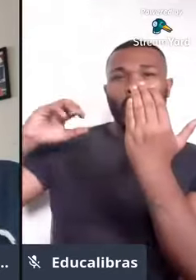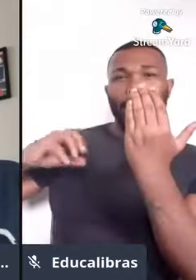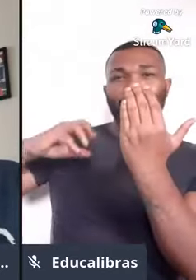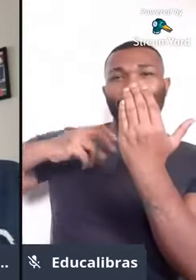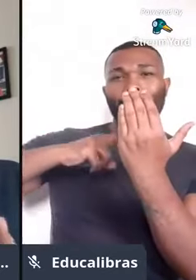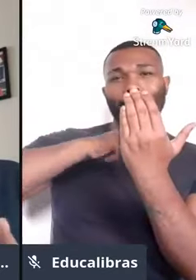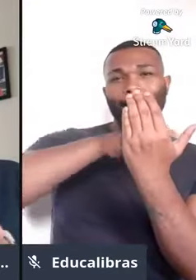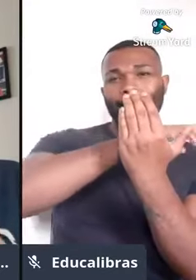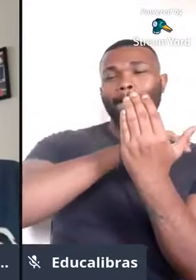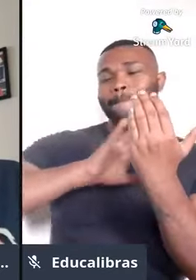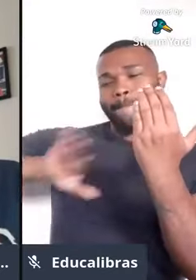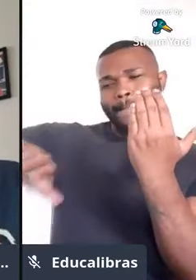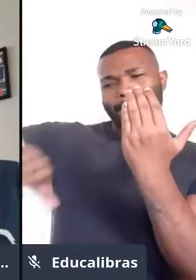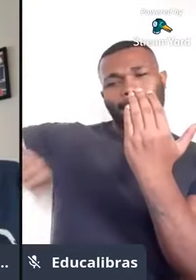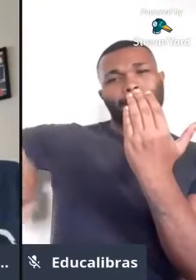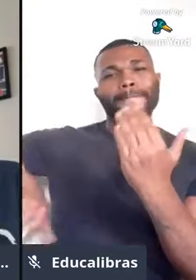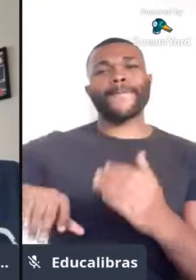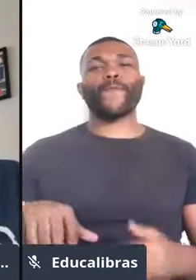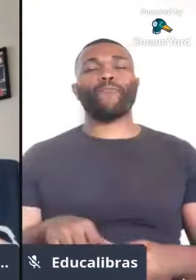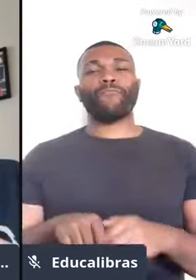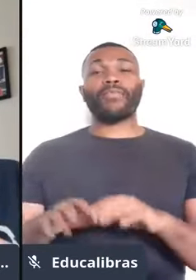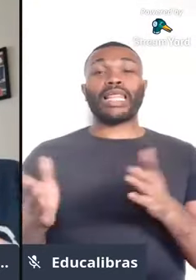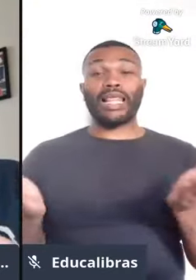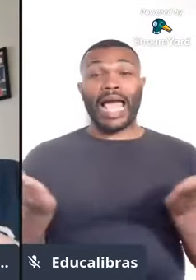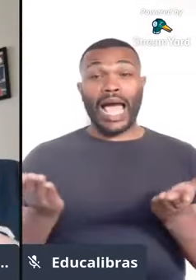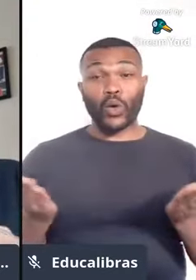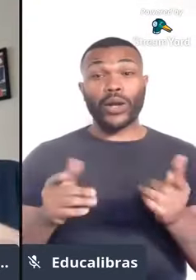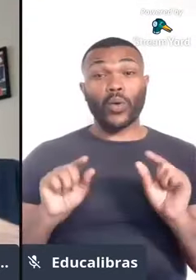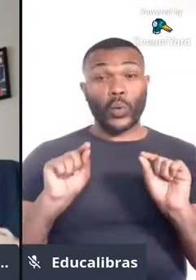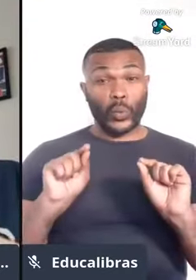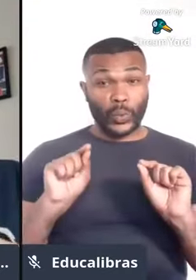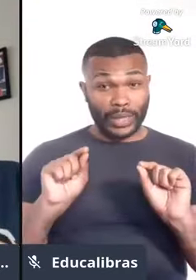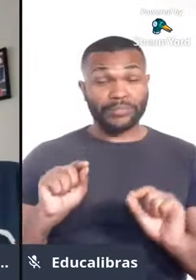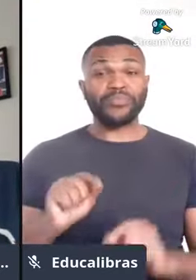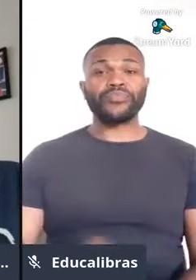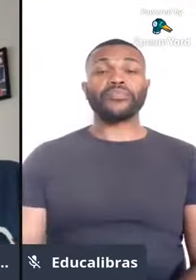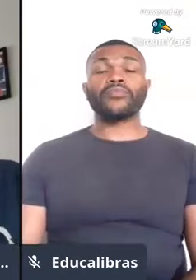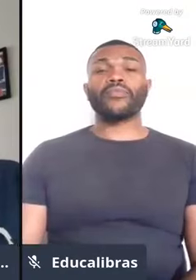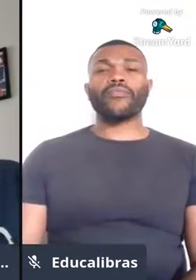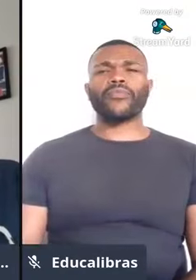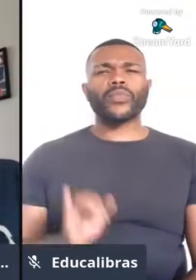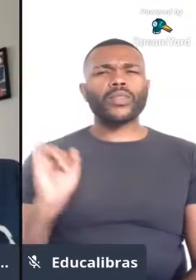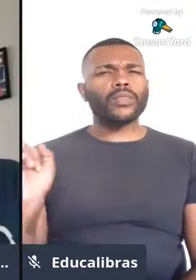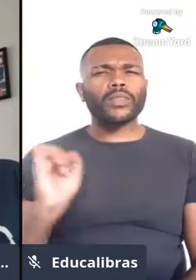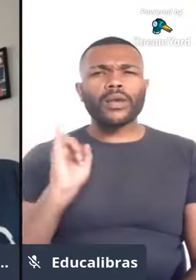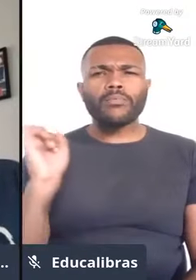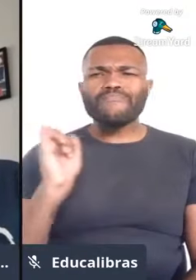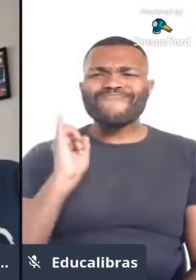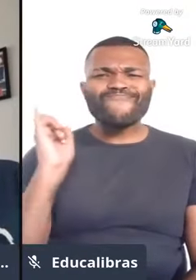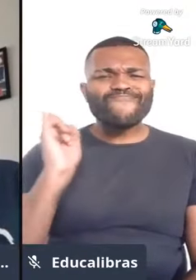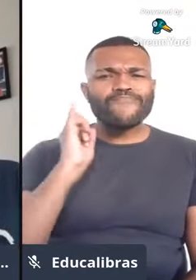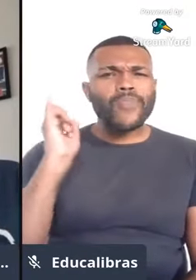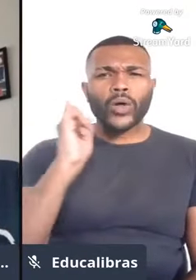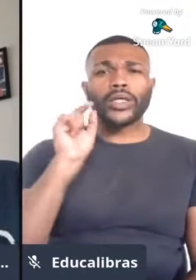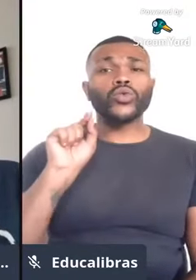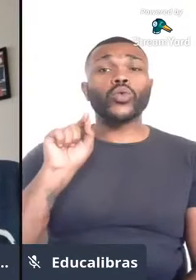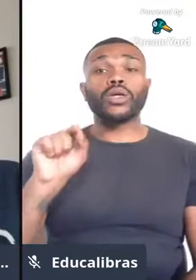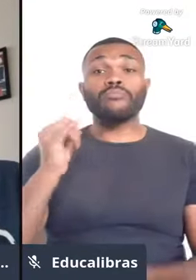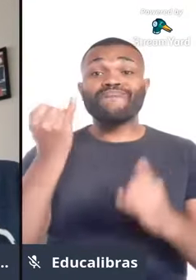A grande questão desse momento é que o que vale aqui é a informação